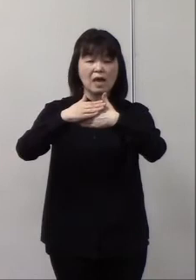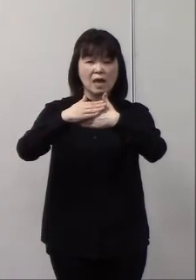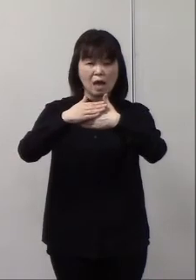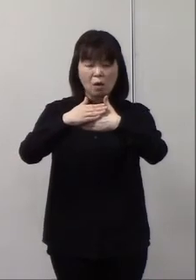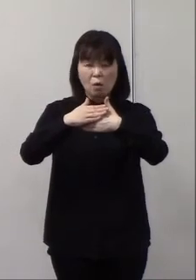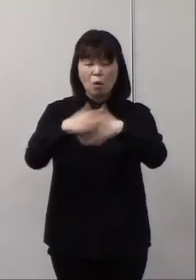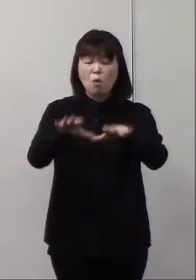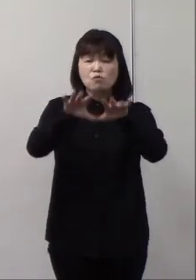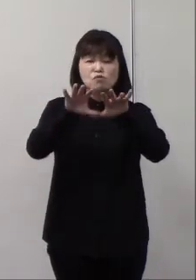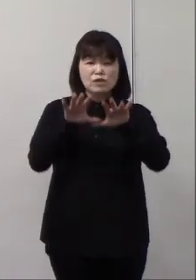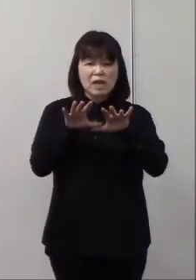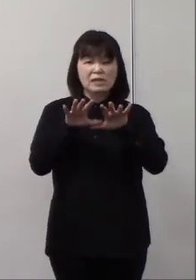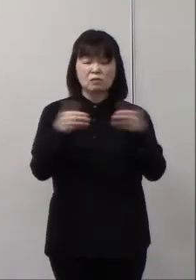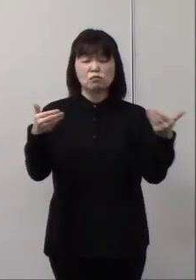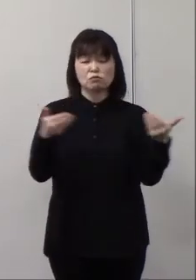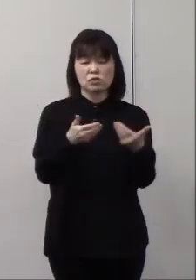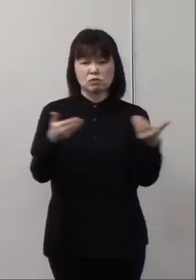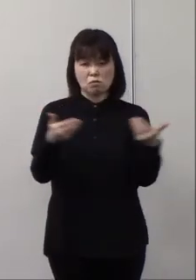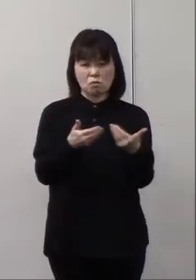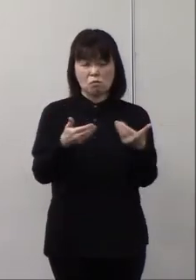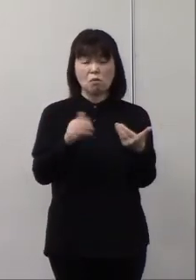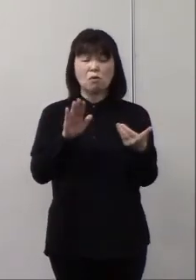3月補正の中では